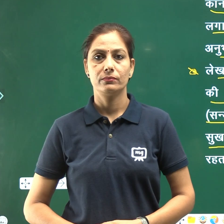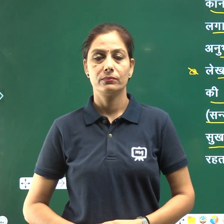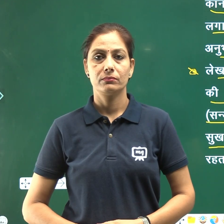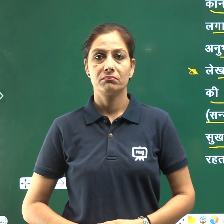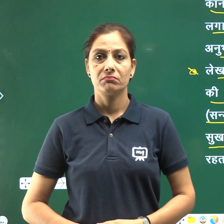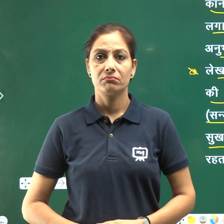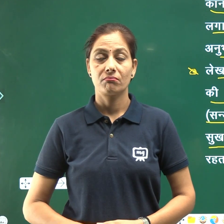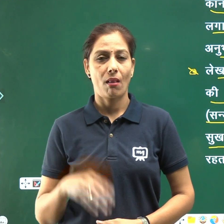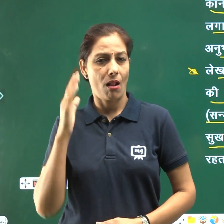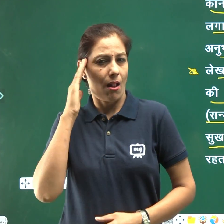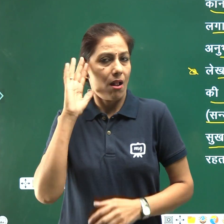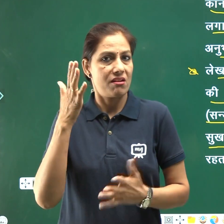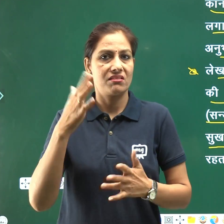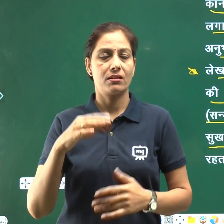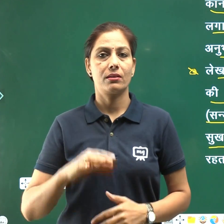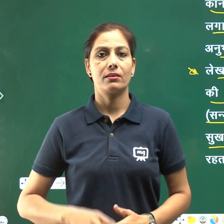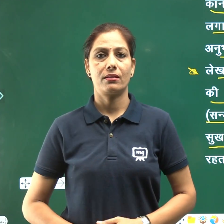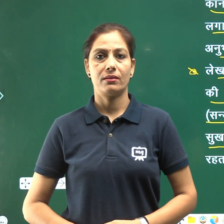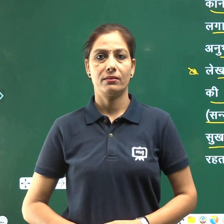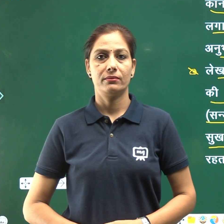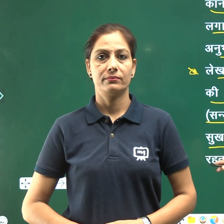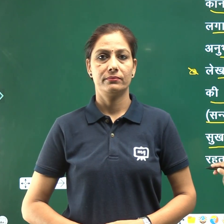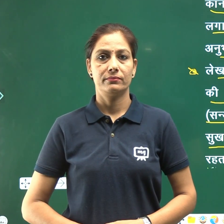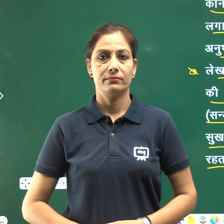से निर्विकार रहता है।